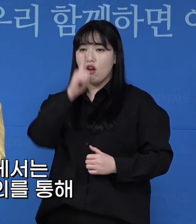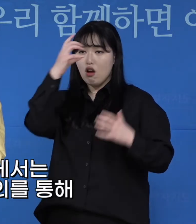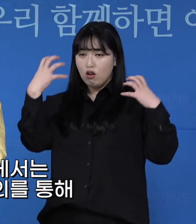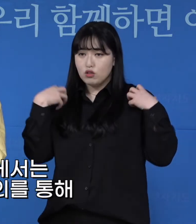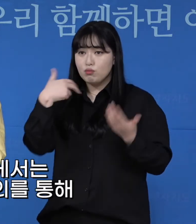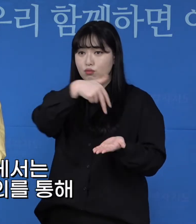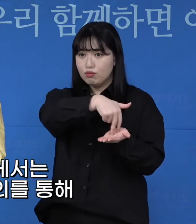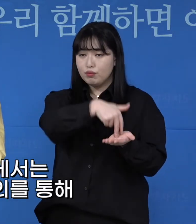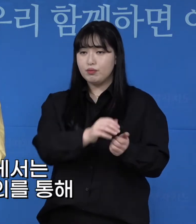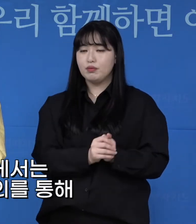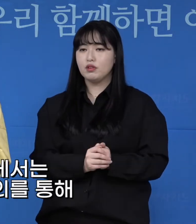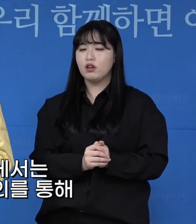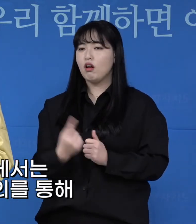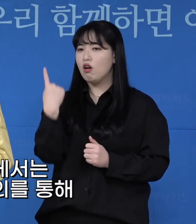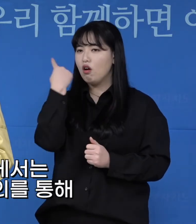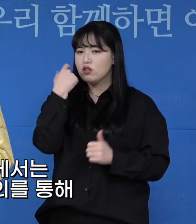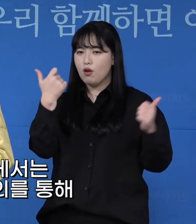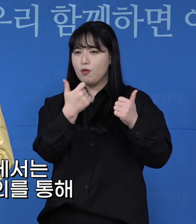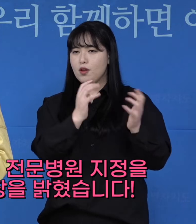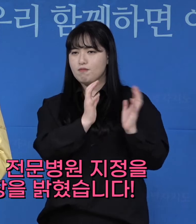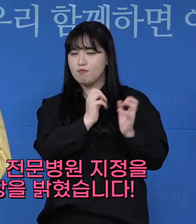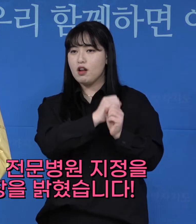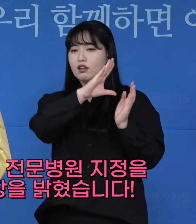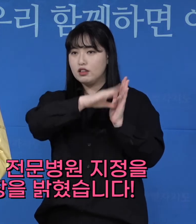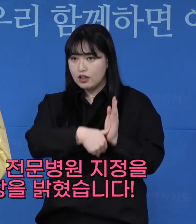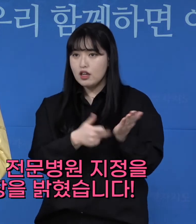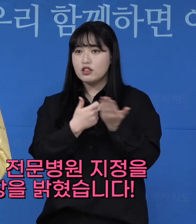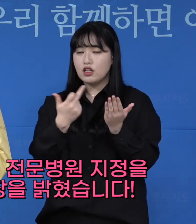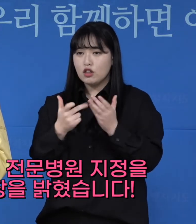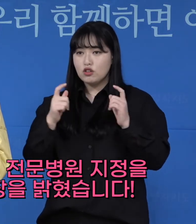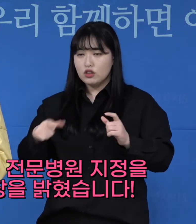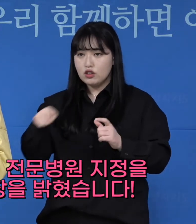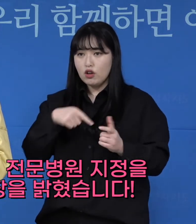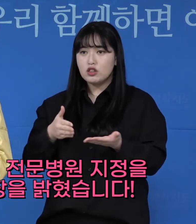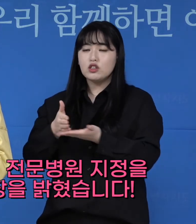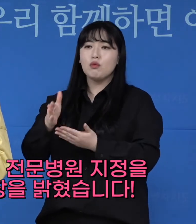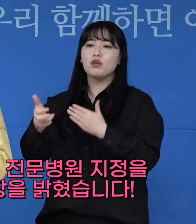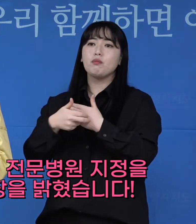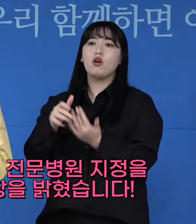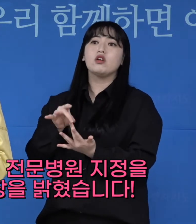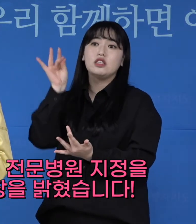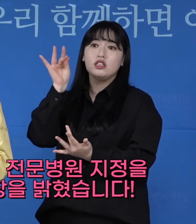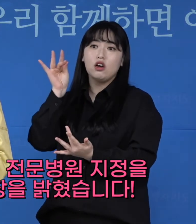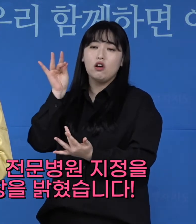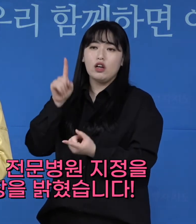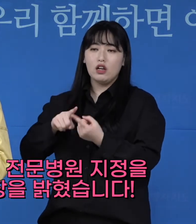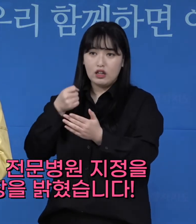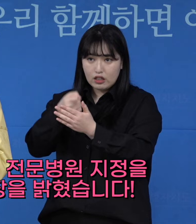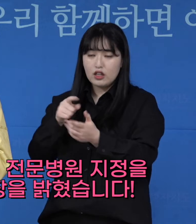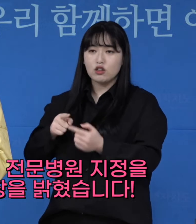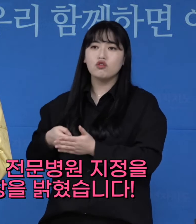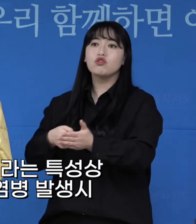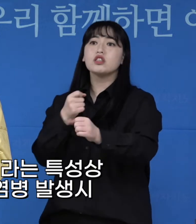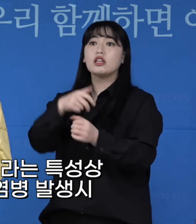정부에서는 어제 회의를 통해 제주 권역 감염병 전문병원 지정을 추진하기로 입장을